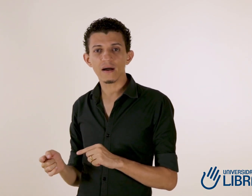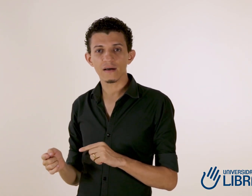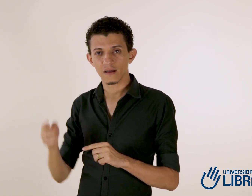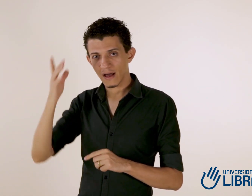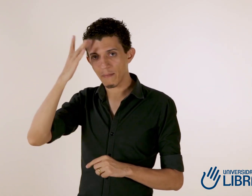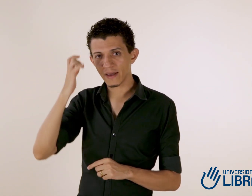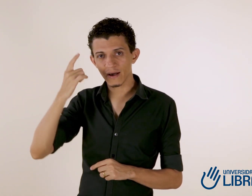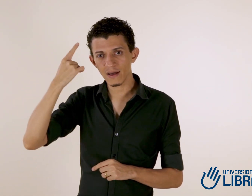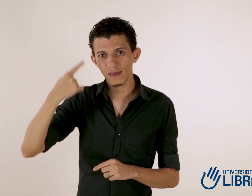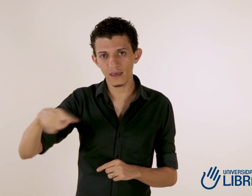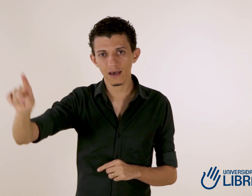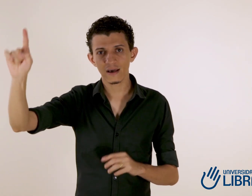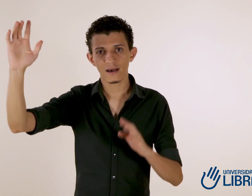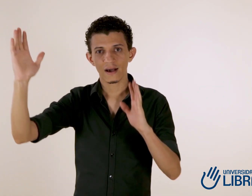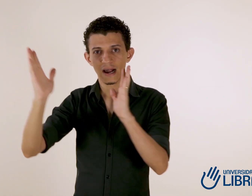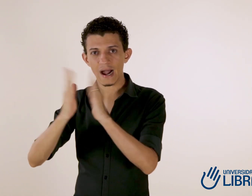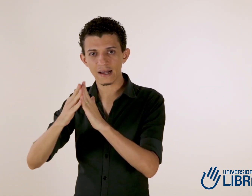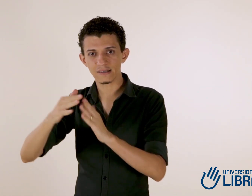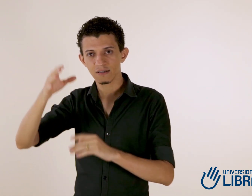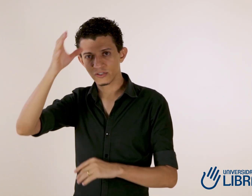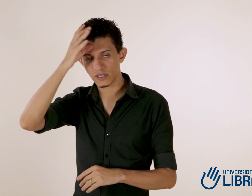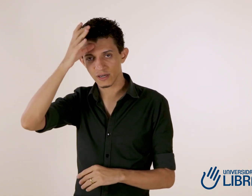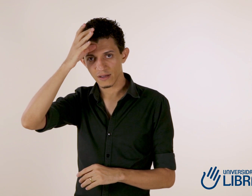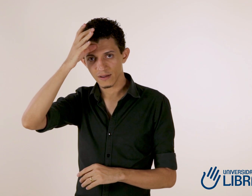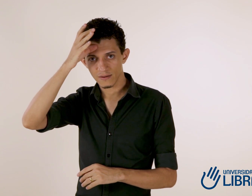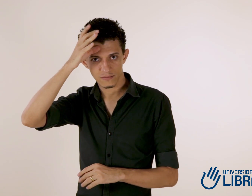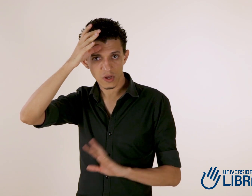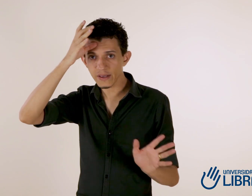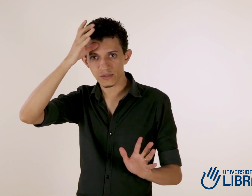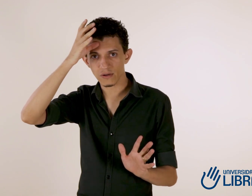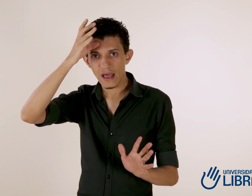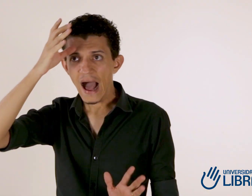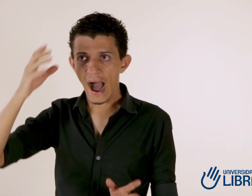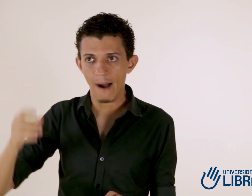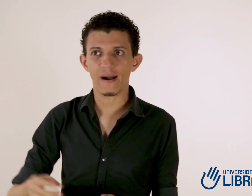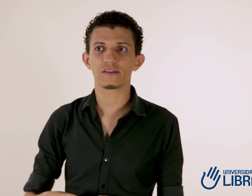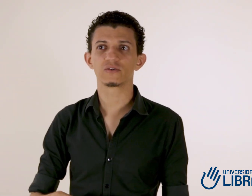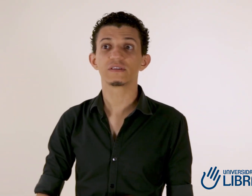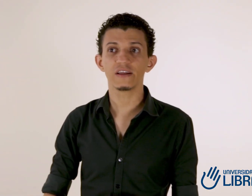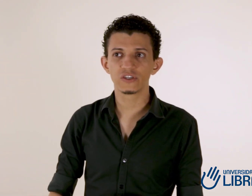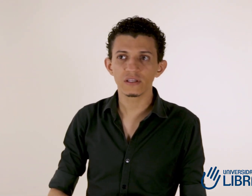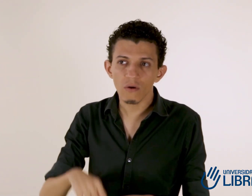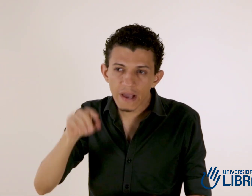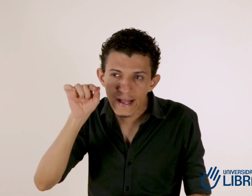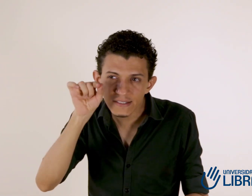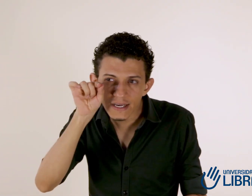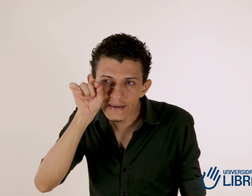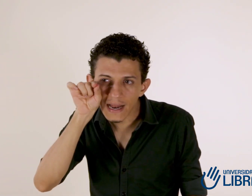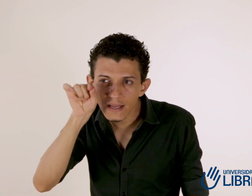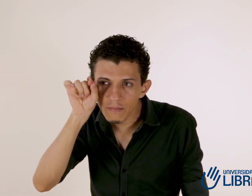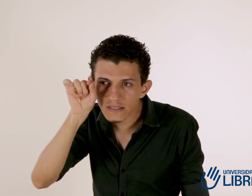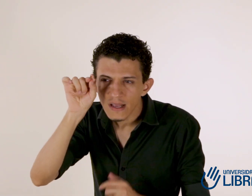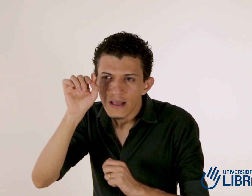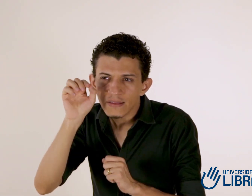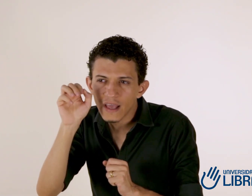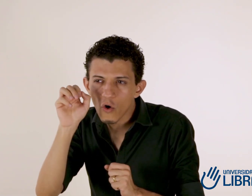amanhã, ir, casa, tia. Só isso. Ah, Madison, entendi. Então quer dizer que na Libras tem